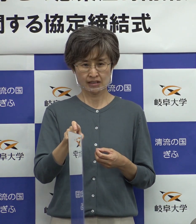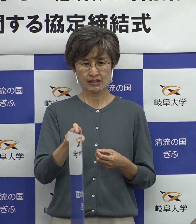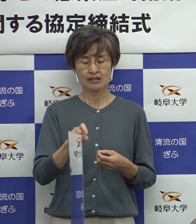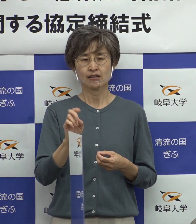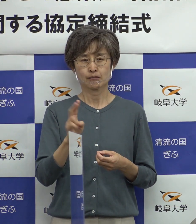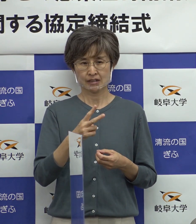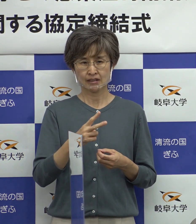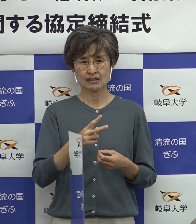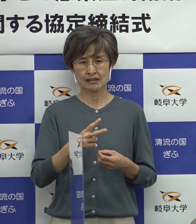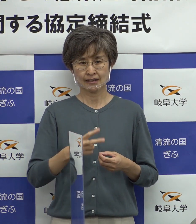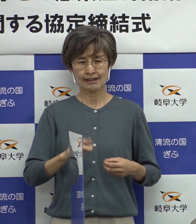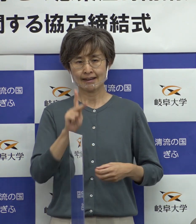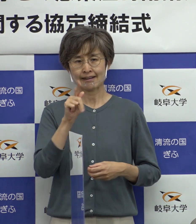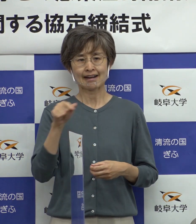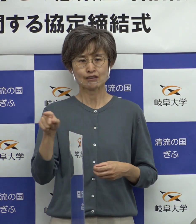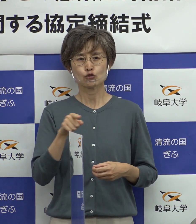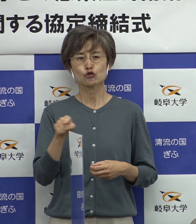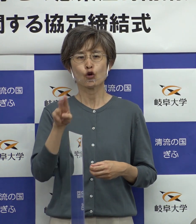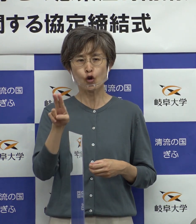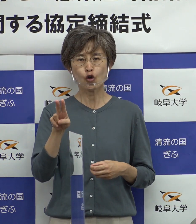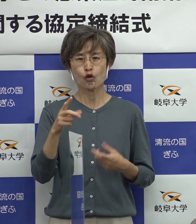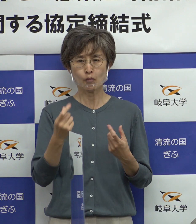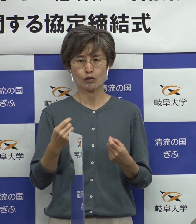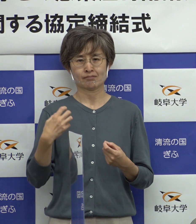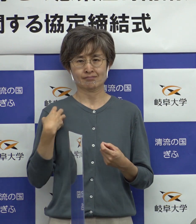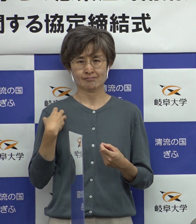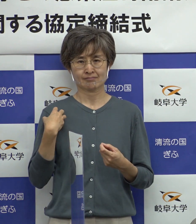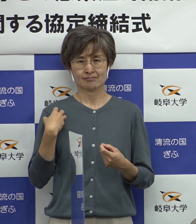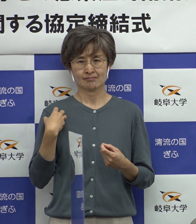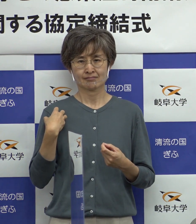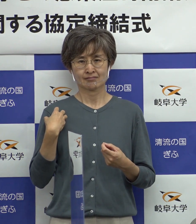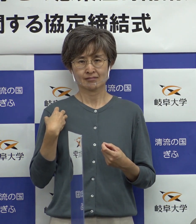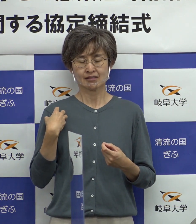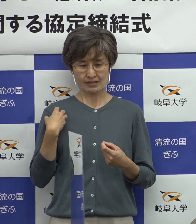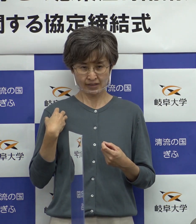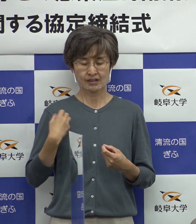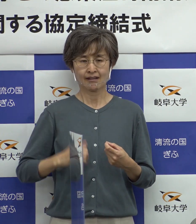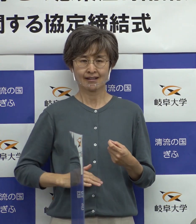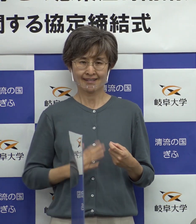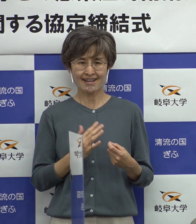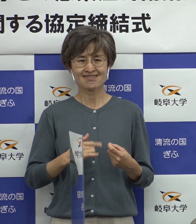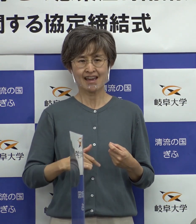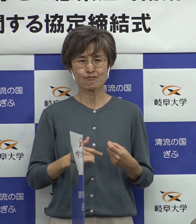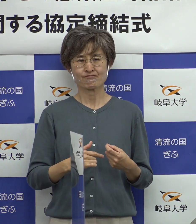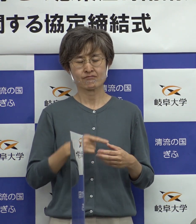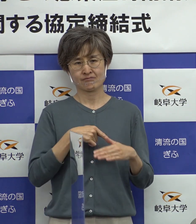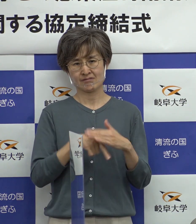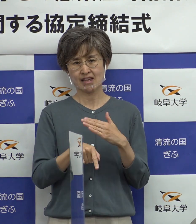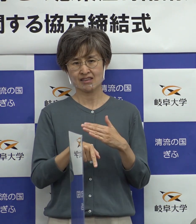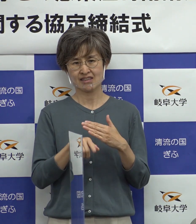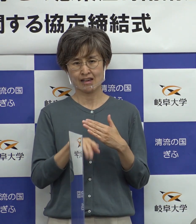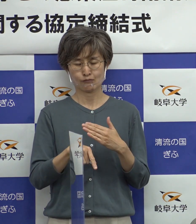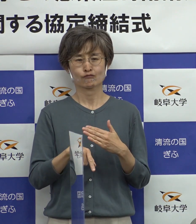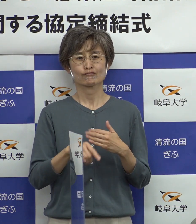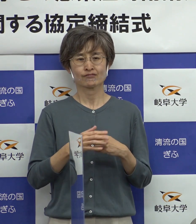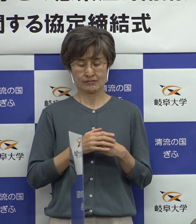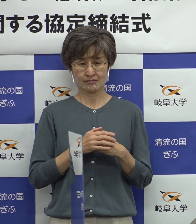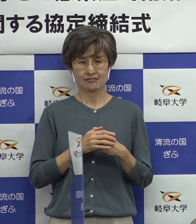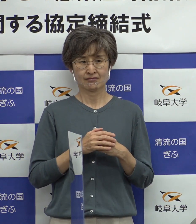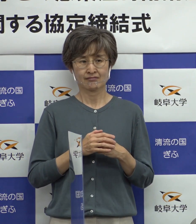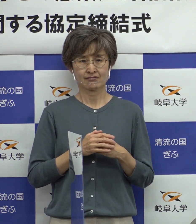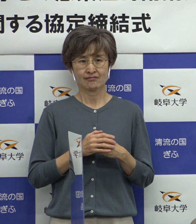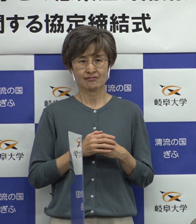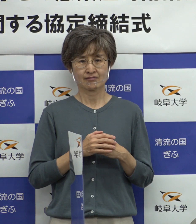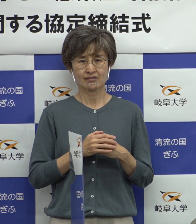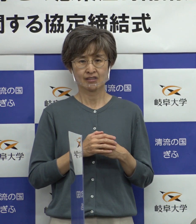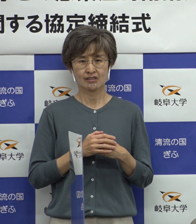で言いますと肝炎ウイルスがあります。これも肝炎、肝硬変、肝臓がんの原因になります。でもちろん そこは先行しているからよく勉